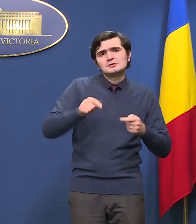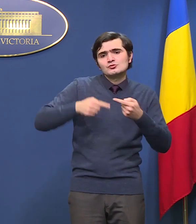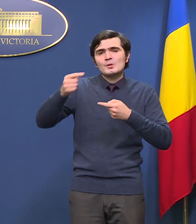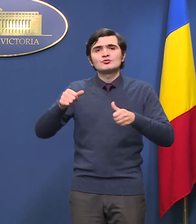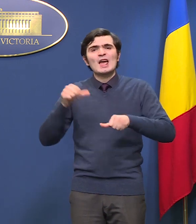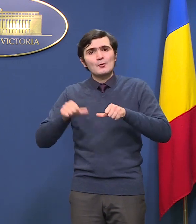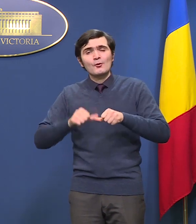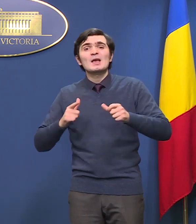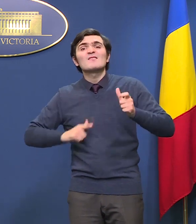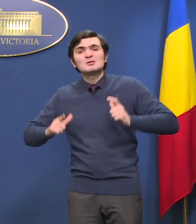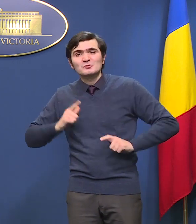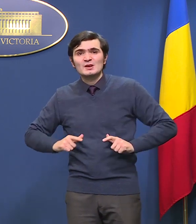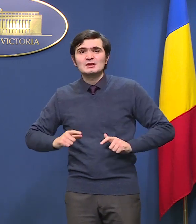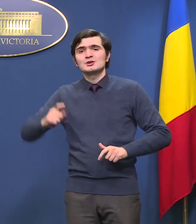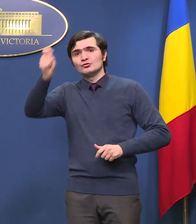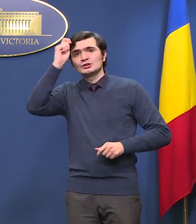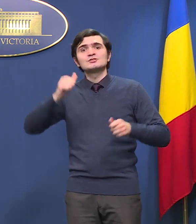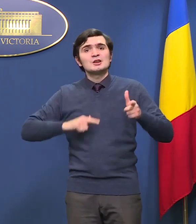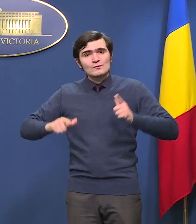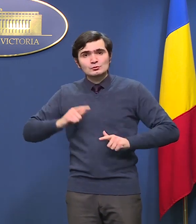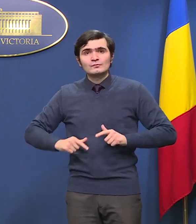de suferit cetățeanul, vor avea de suferit firmele.